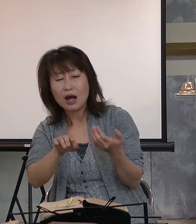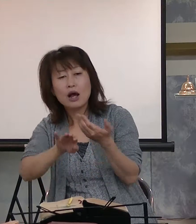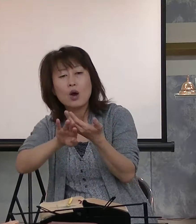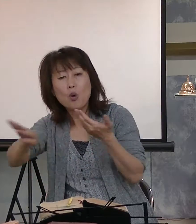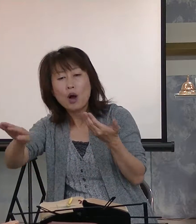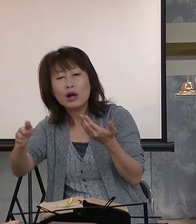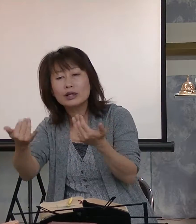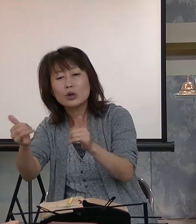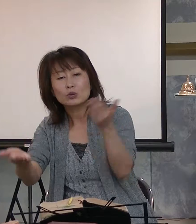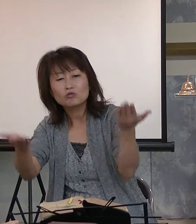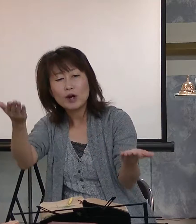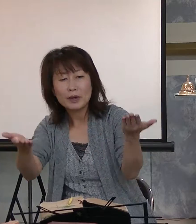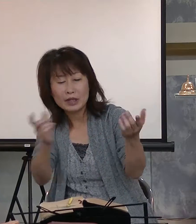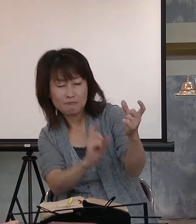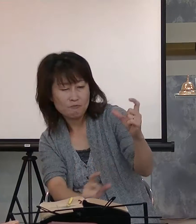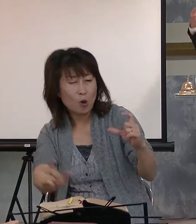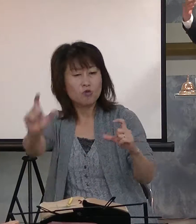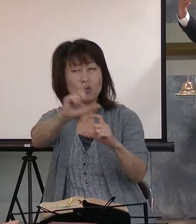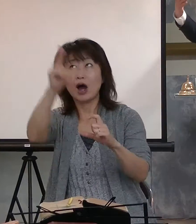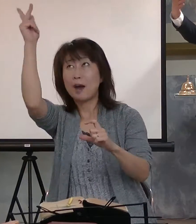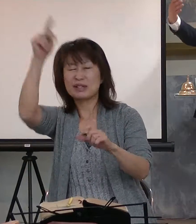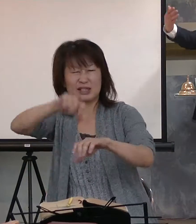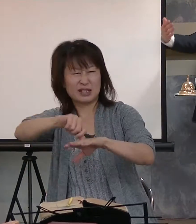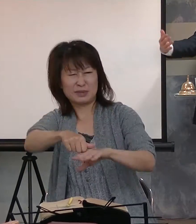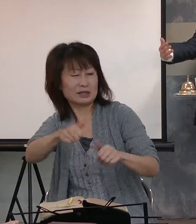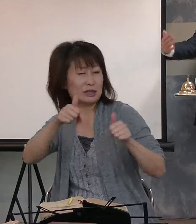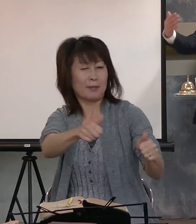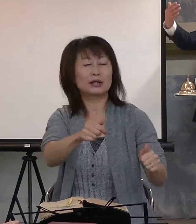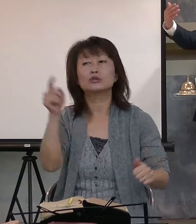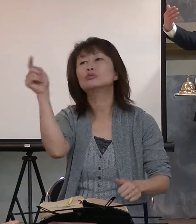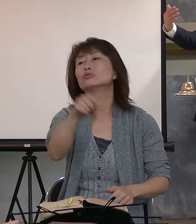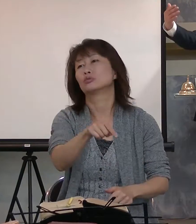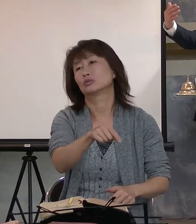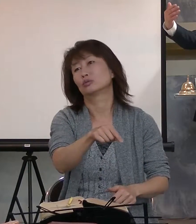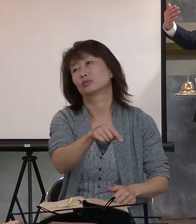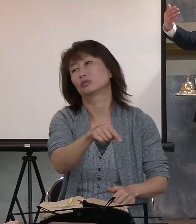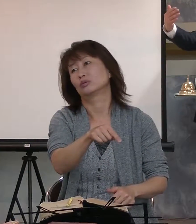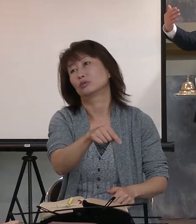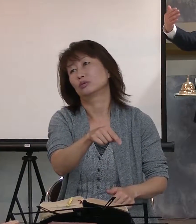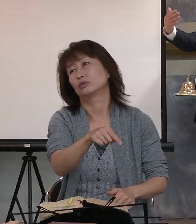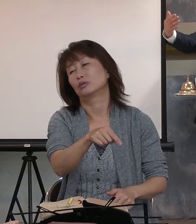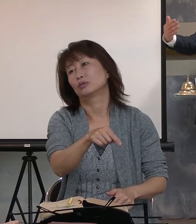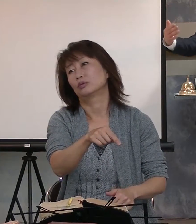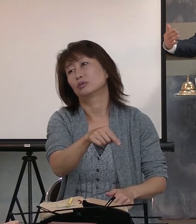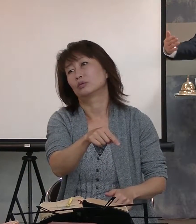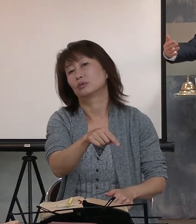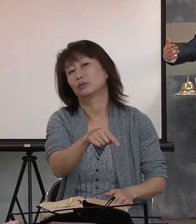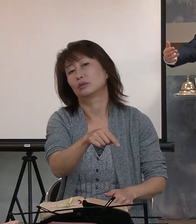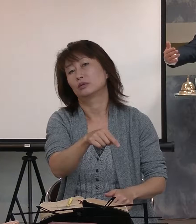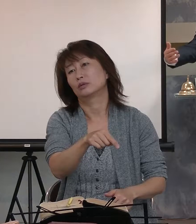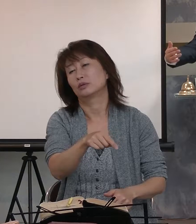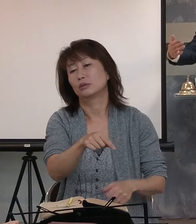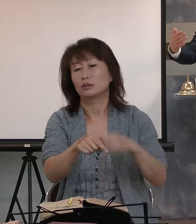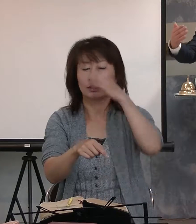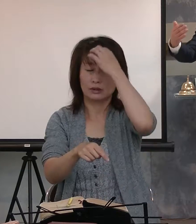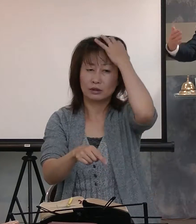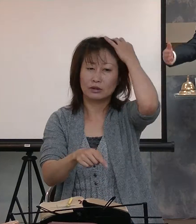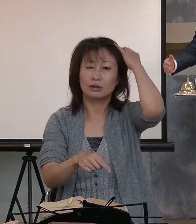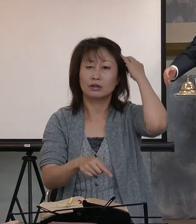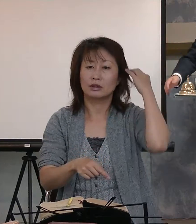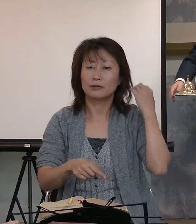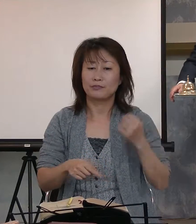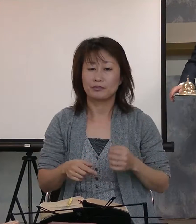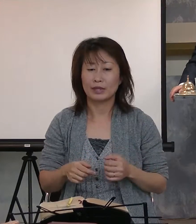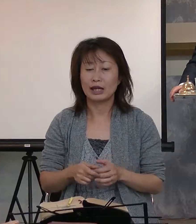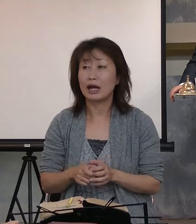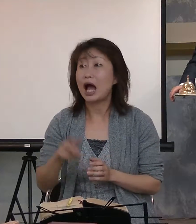ちは神の裁きがあることを認識しながら生きる信仰